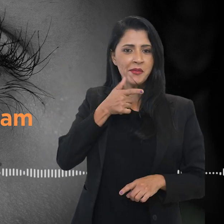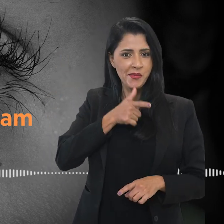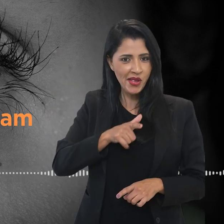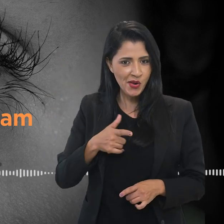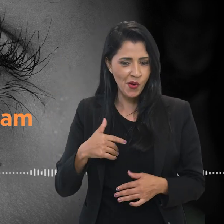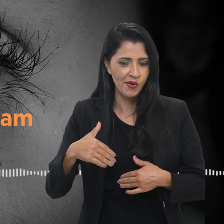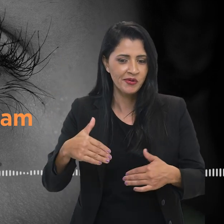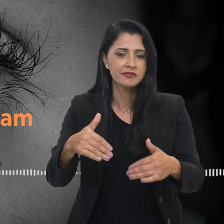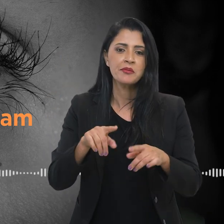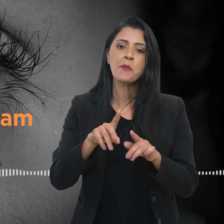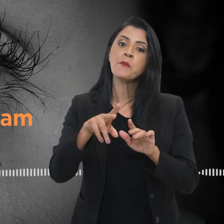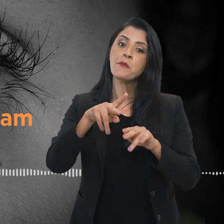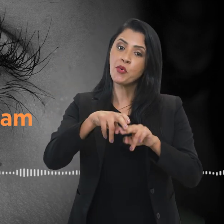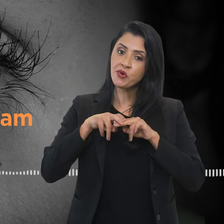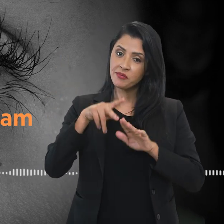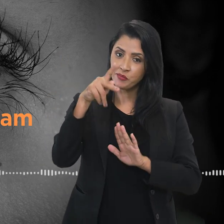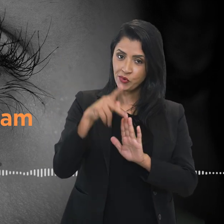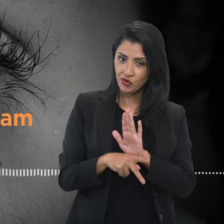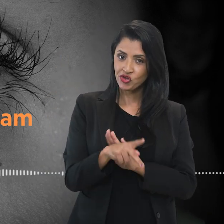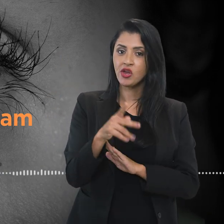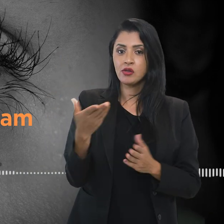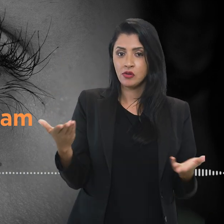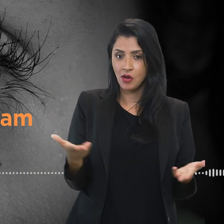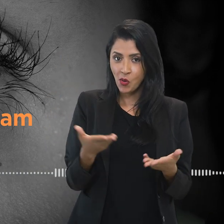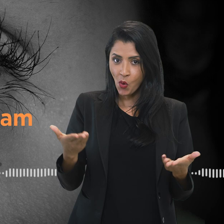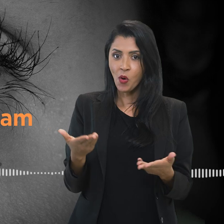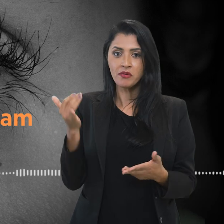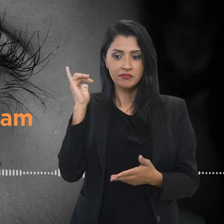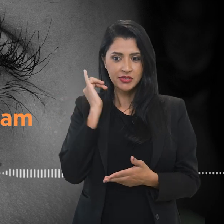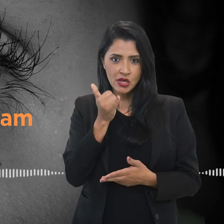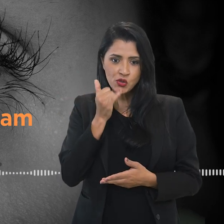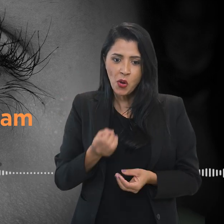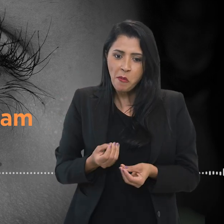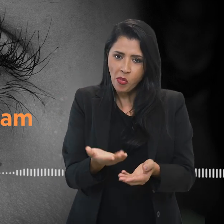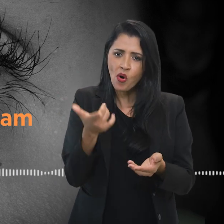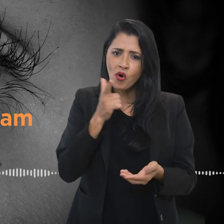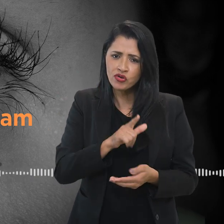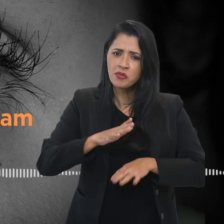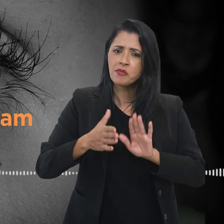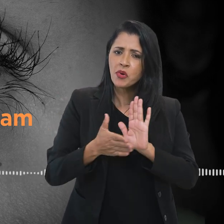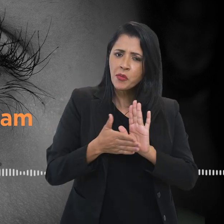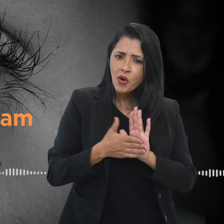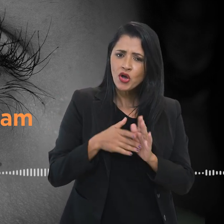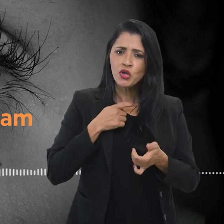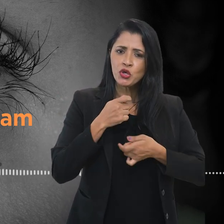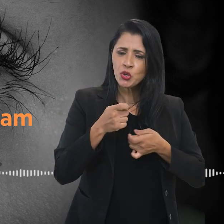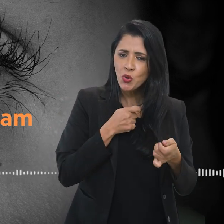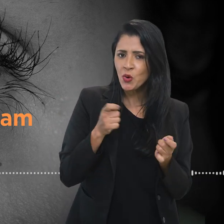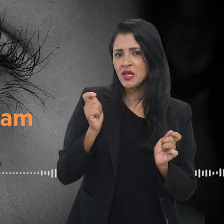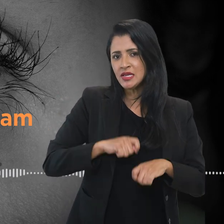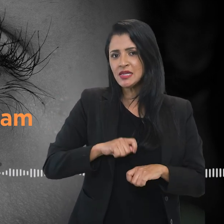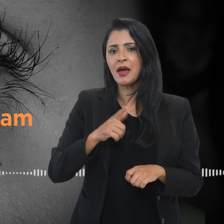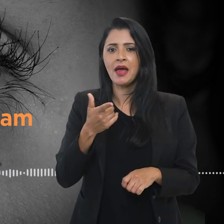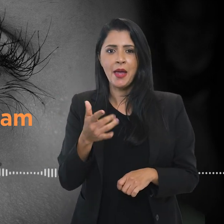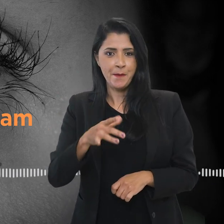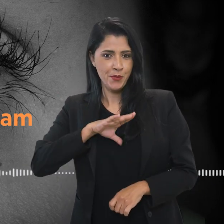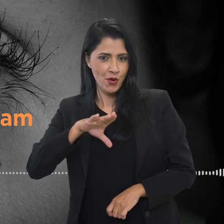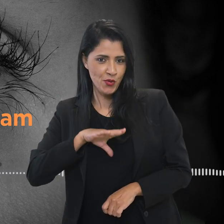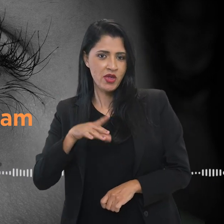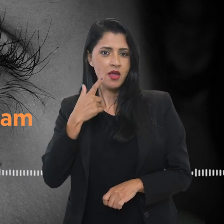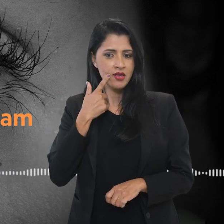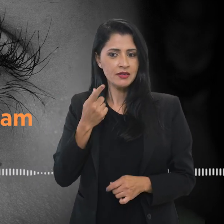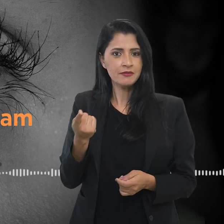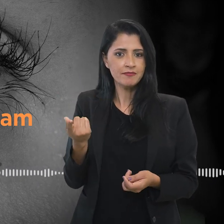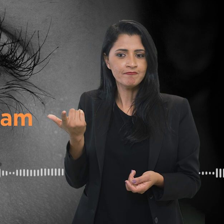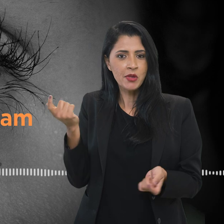respiros. Por isso, o projeto Pulsos surgiu para dar espaço a essas histórias pulsantes, numa proposta de jornalismo on demand, melhor, em português,